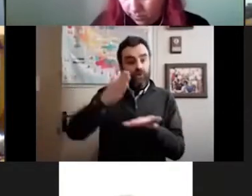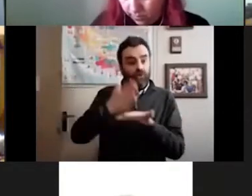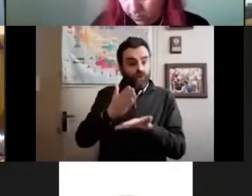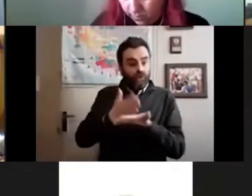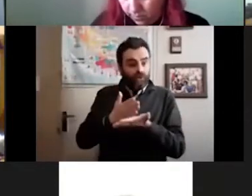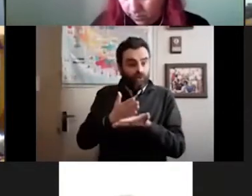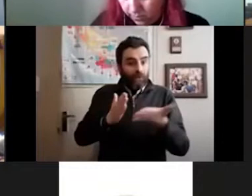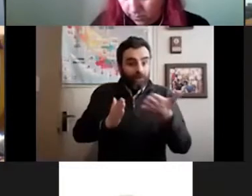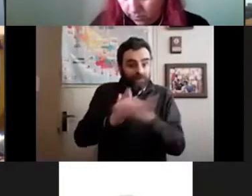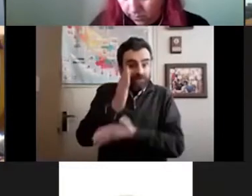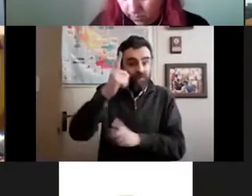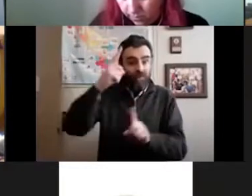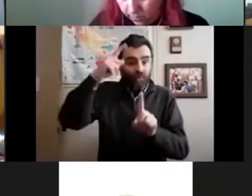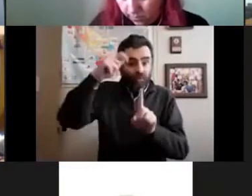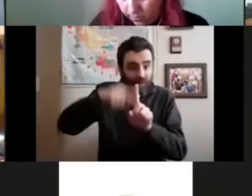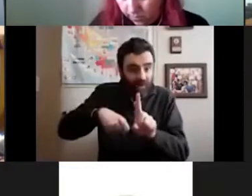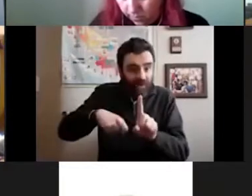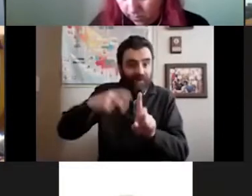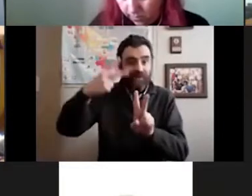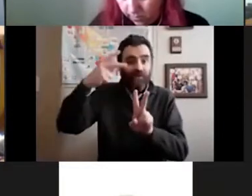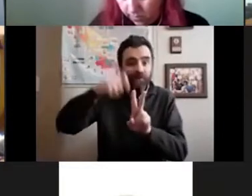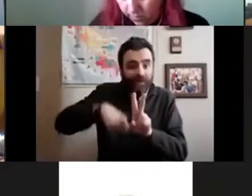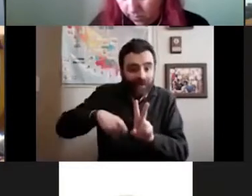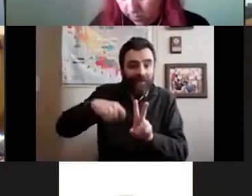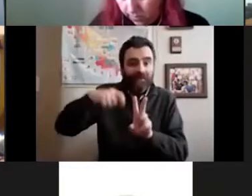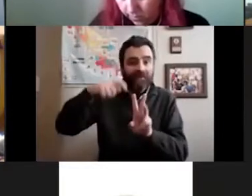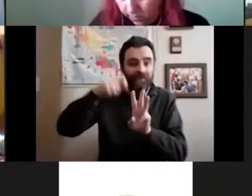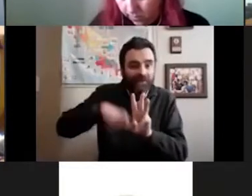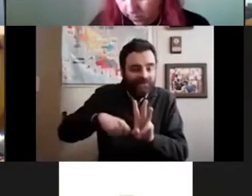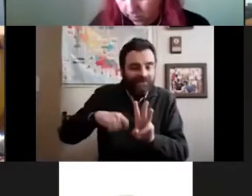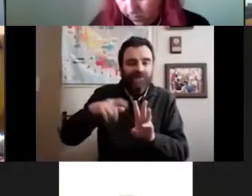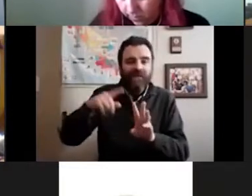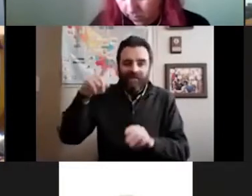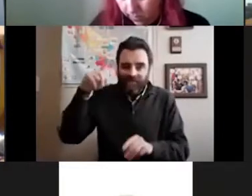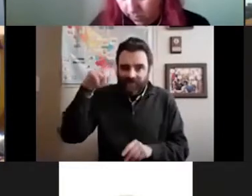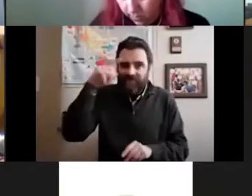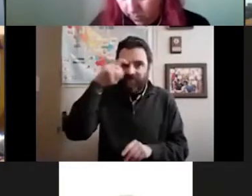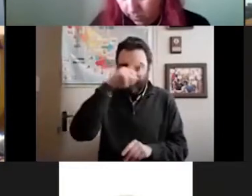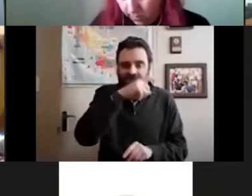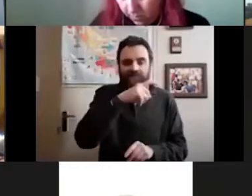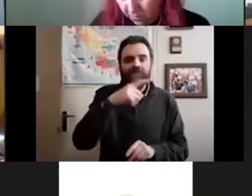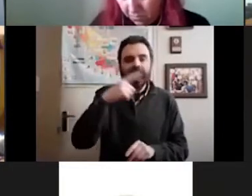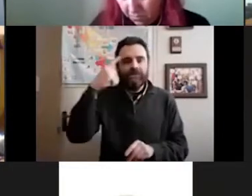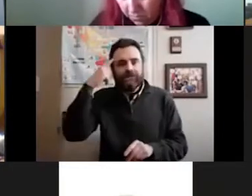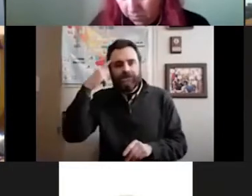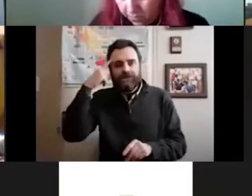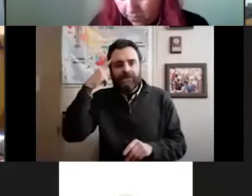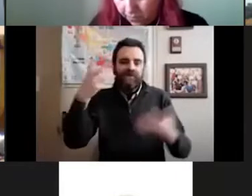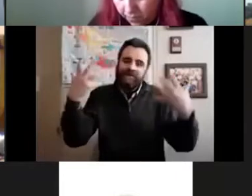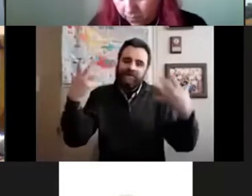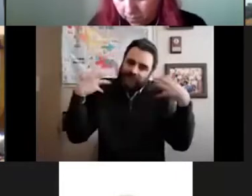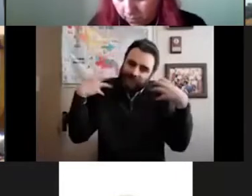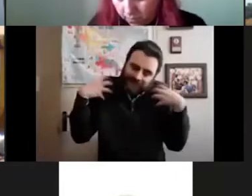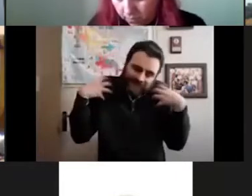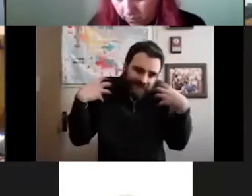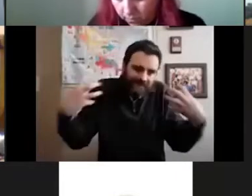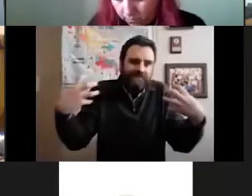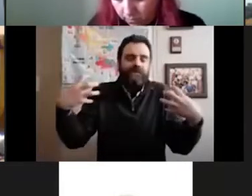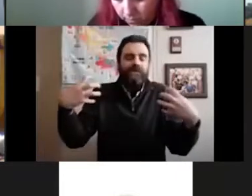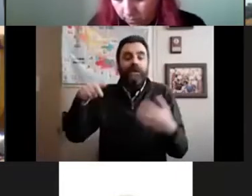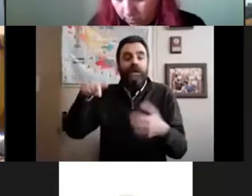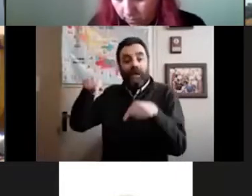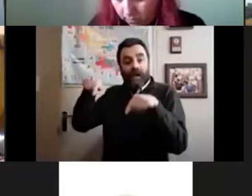tienen, y nosotros en la escuela empezamos de manera mensual a ver que estaba difícil